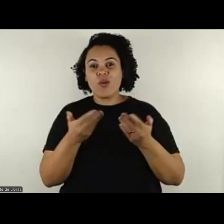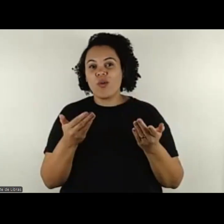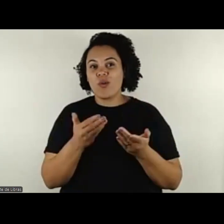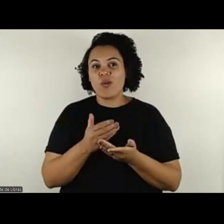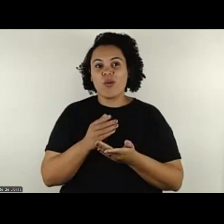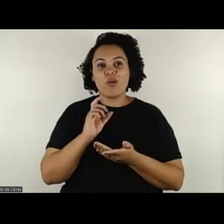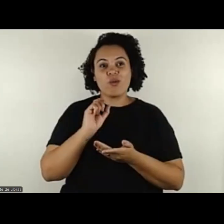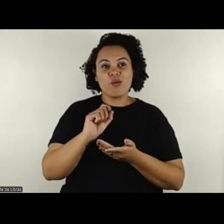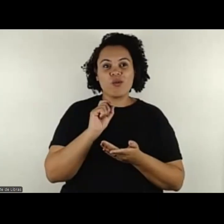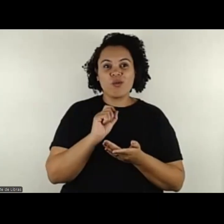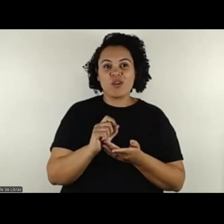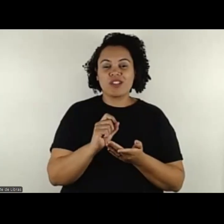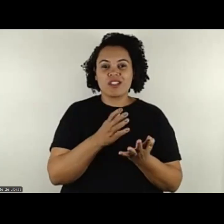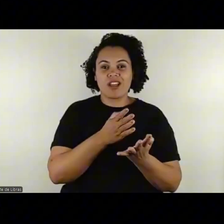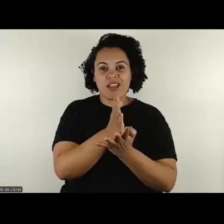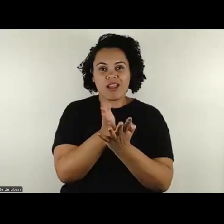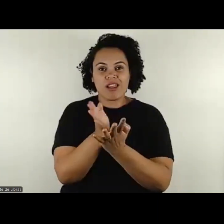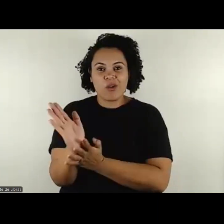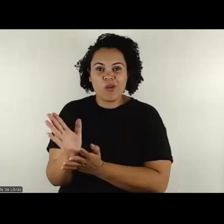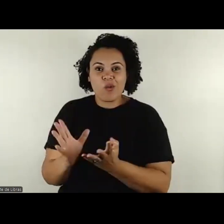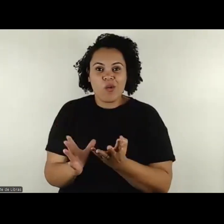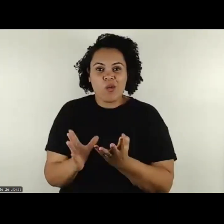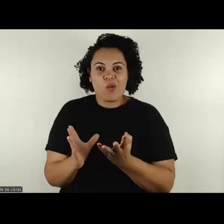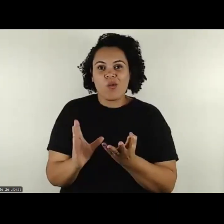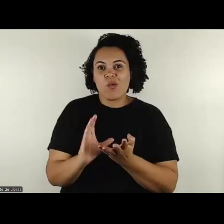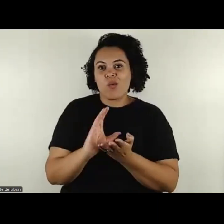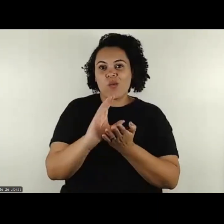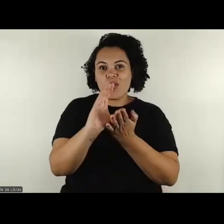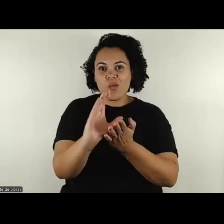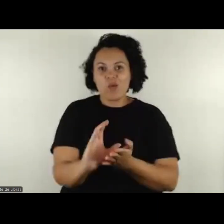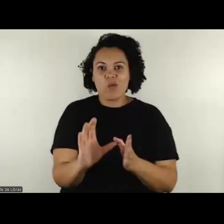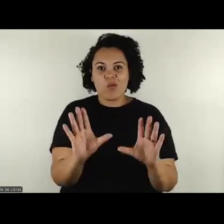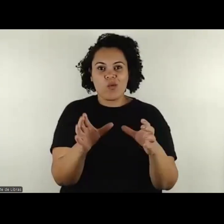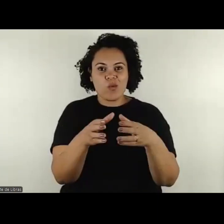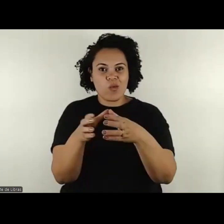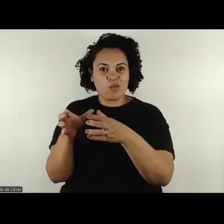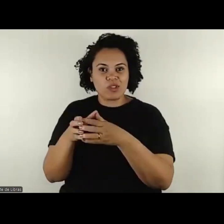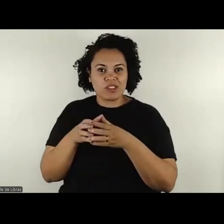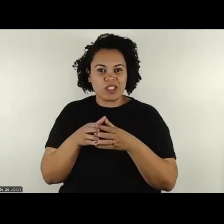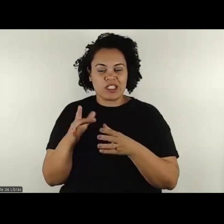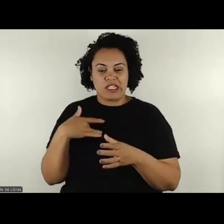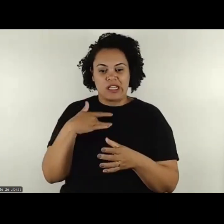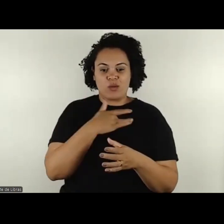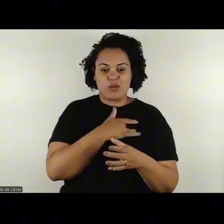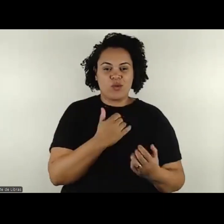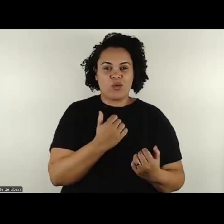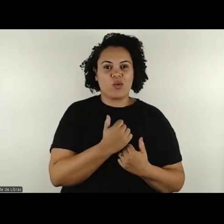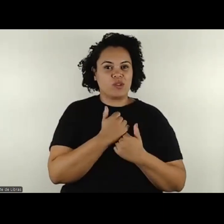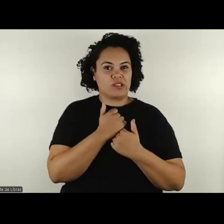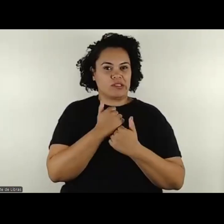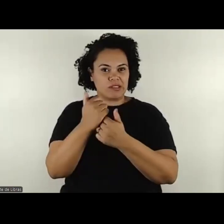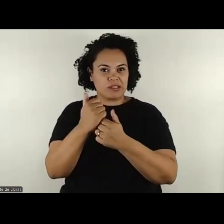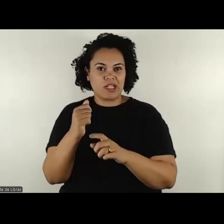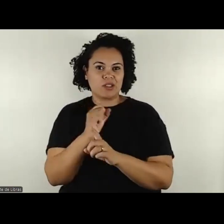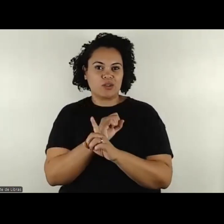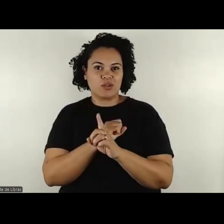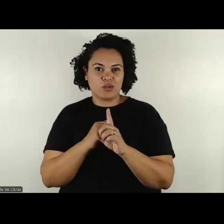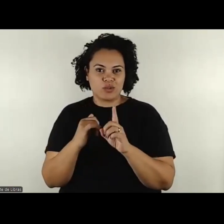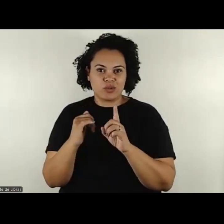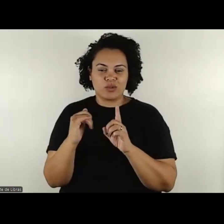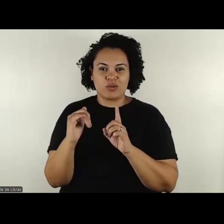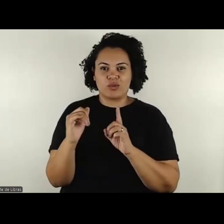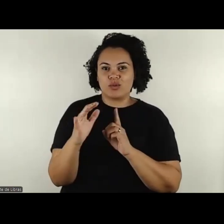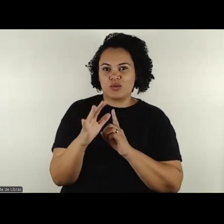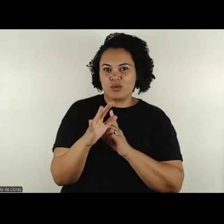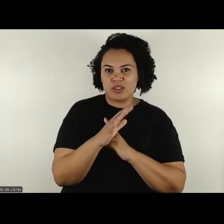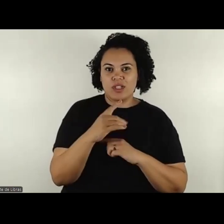atividade intercomissões das comissões de assistência social, da saúde, direitos humanos e orientação e fiscalização